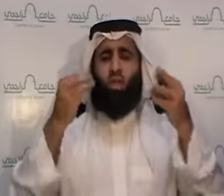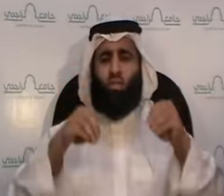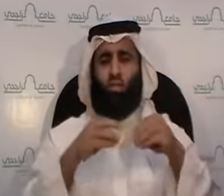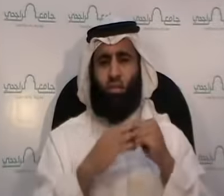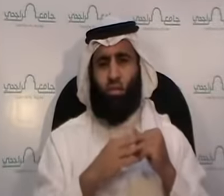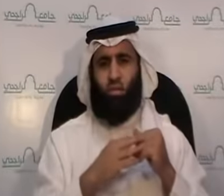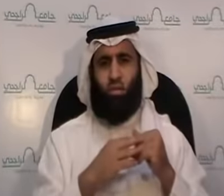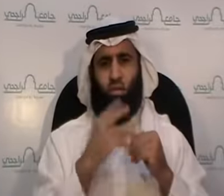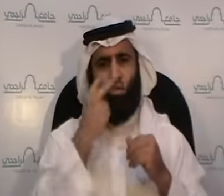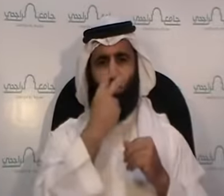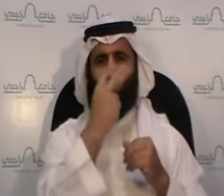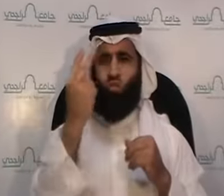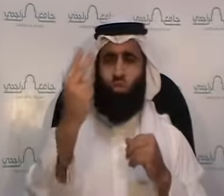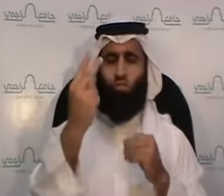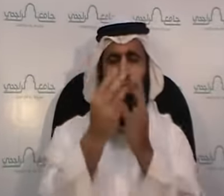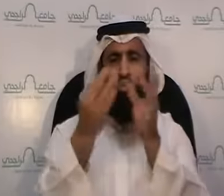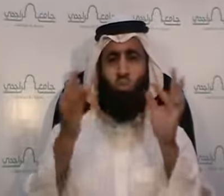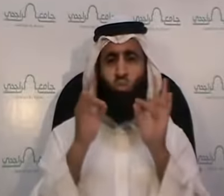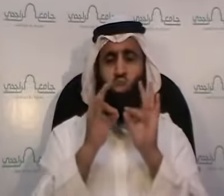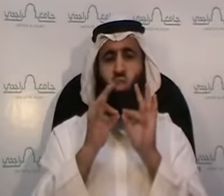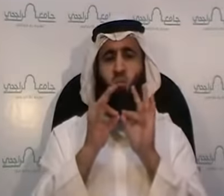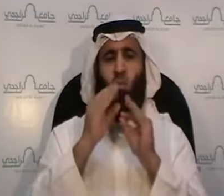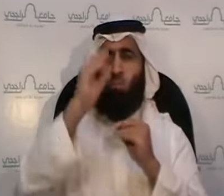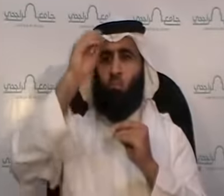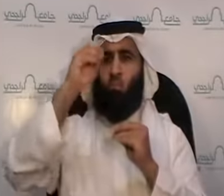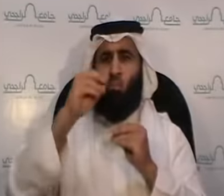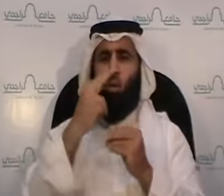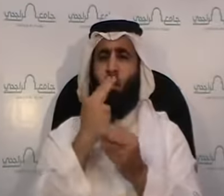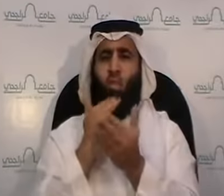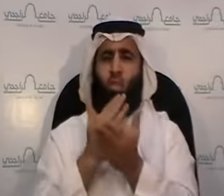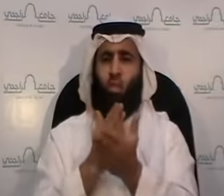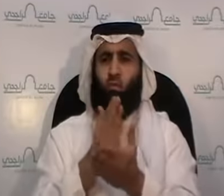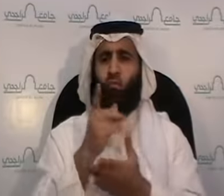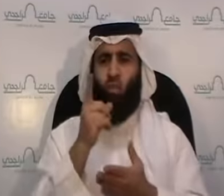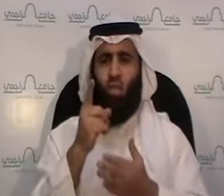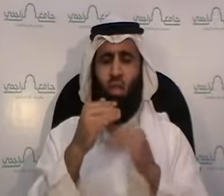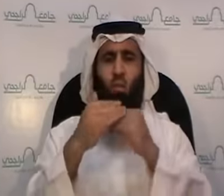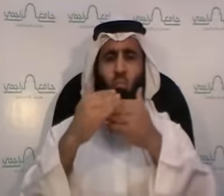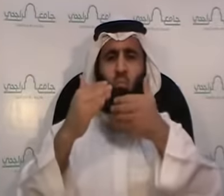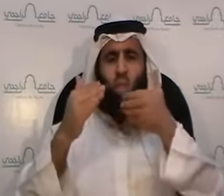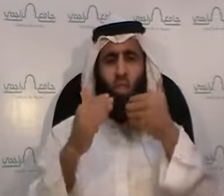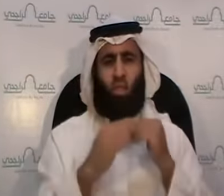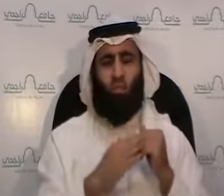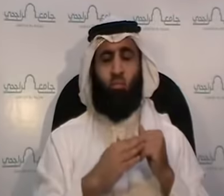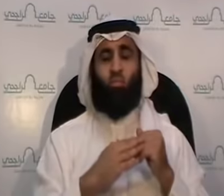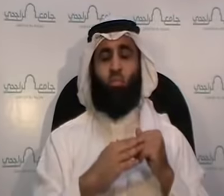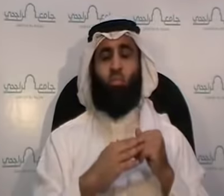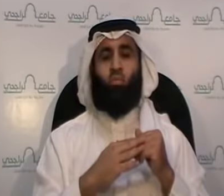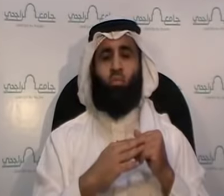إلى المجتمع المحافظ المبارك بعيداً عن هذه الوسائل، ترى في الغالب